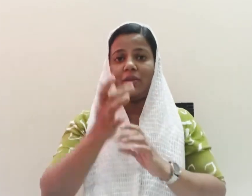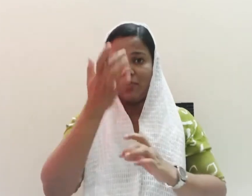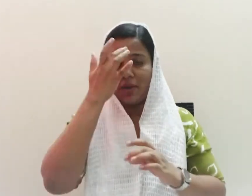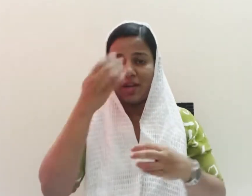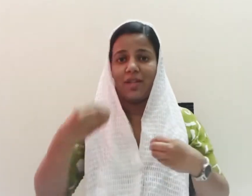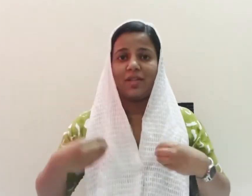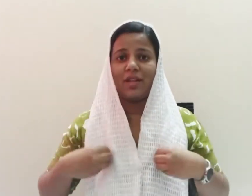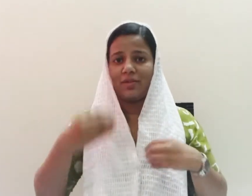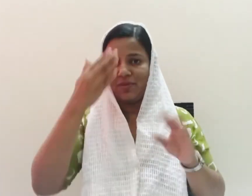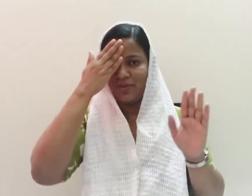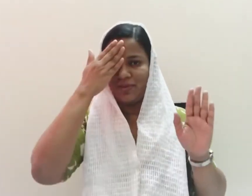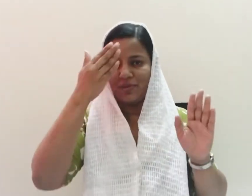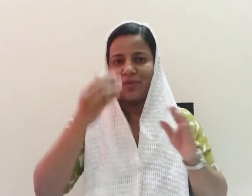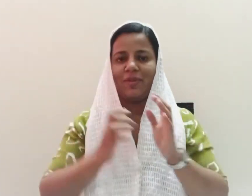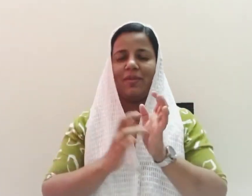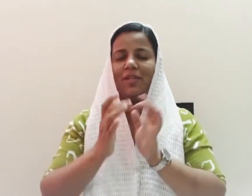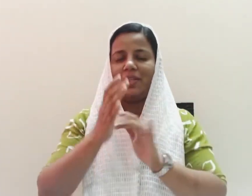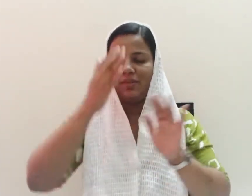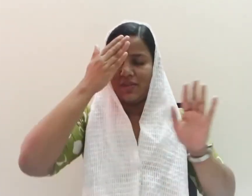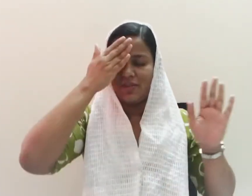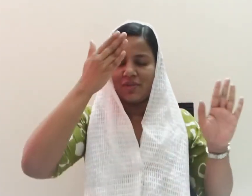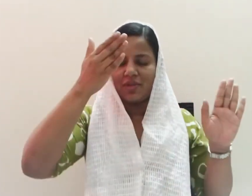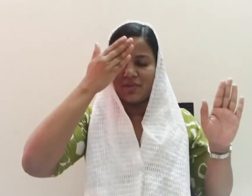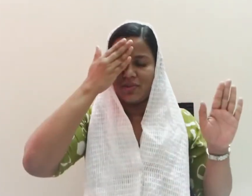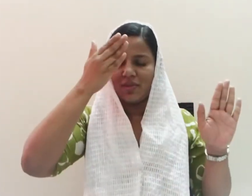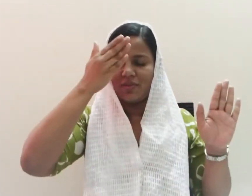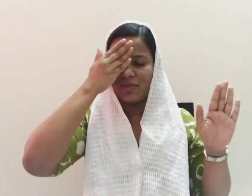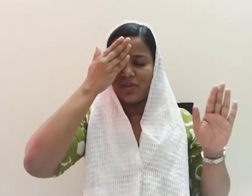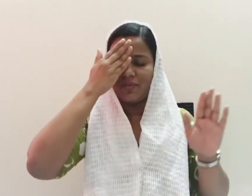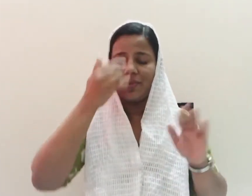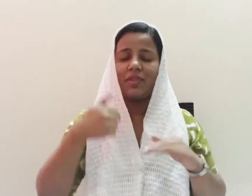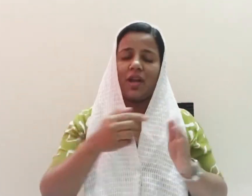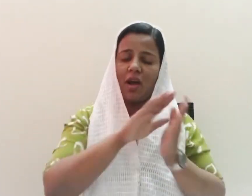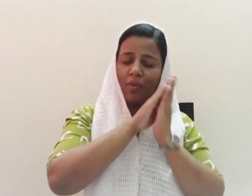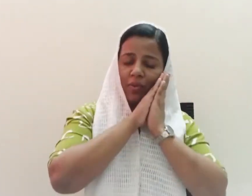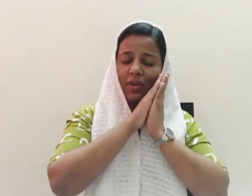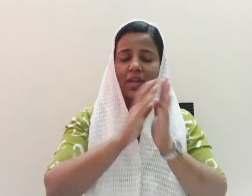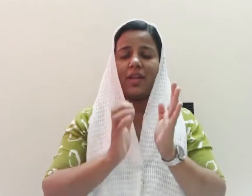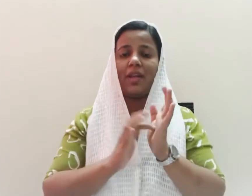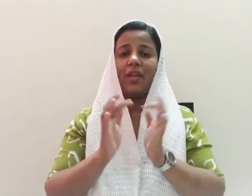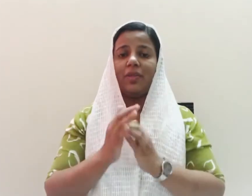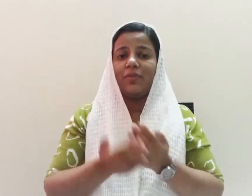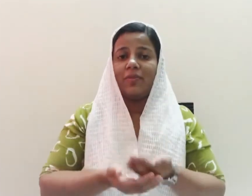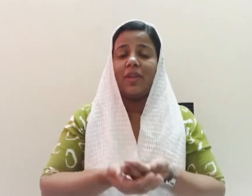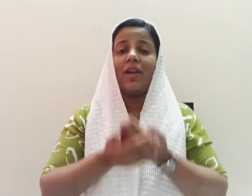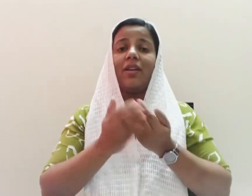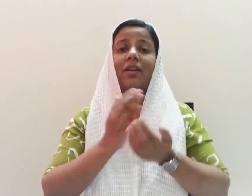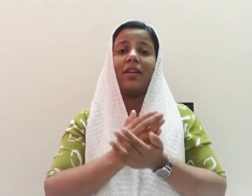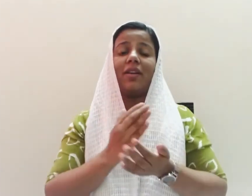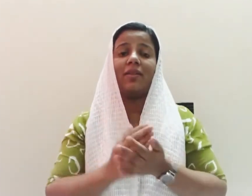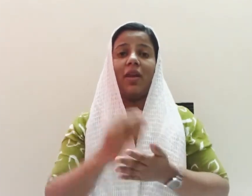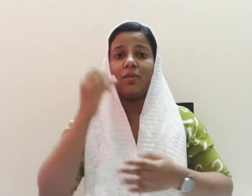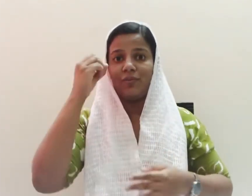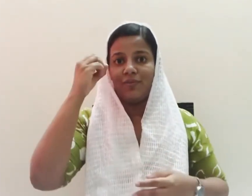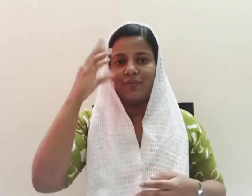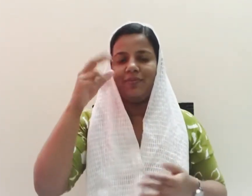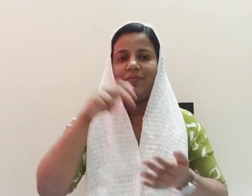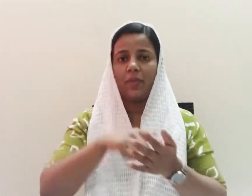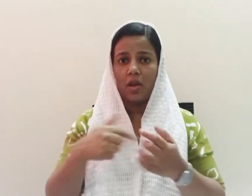തന്ന ഭാഗ്യത്തിനായി സ്തോത്രം, സ്തോത്രം, സ്തോത്രമപ്പാ, സ്തോത്രം, സ്തോത്രം. ഞാൻ കിടന്നുറങ്ങി, എൻ്റെ കർത്താവ് എന്നെ താങ്ങുകയാൽ ഞാൻ ഉണർന്നിരിക്കുന്നു. എൻ്റെ